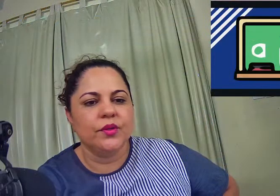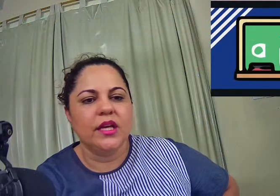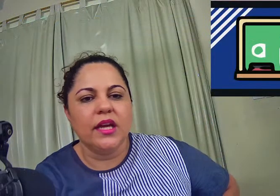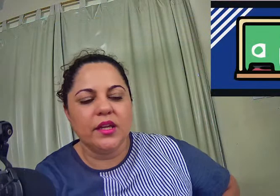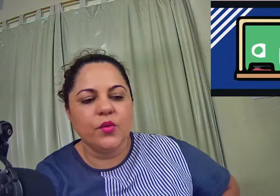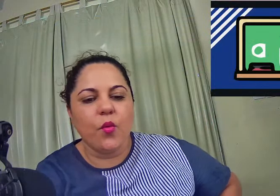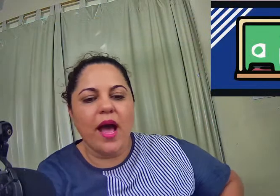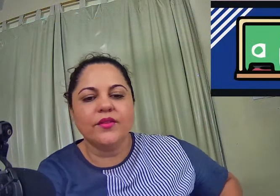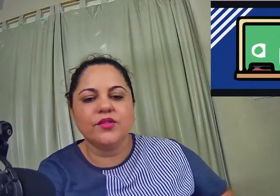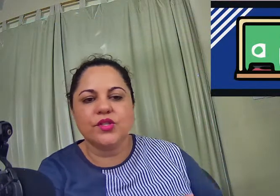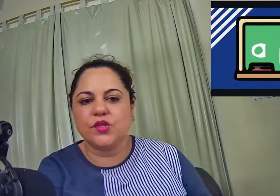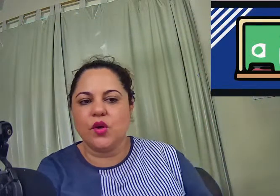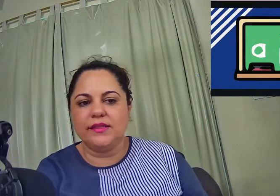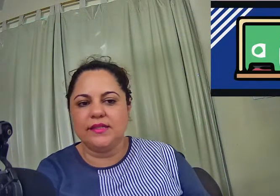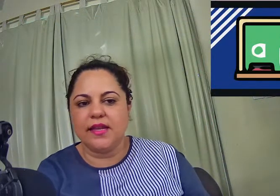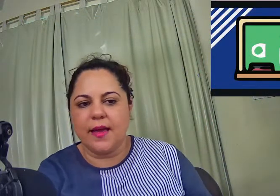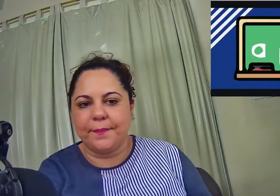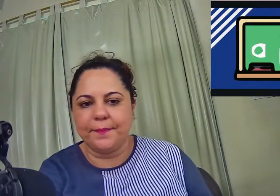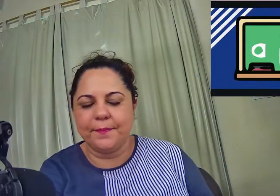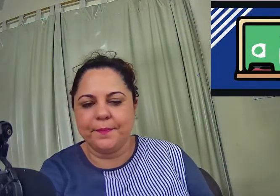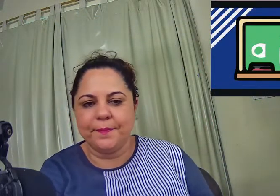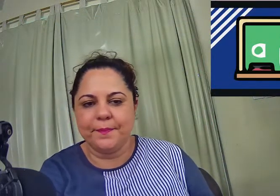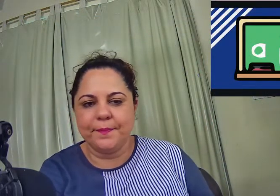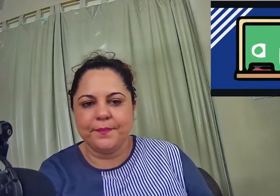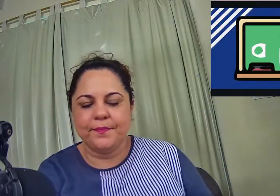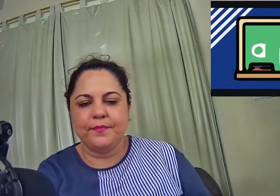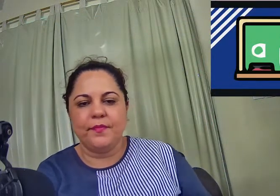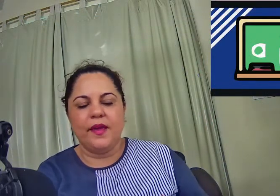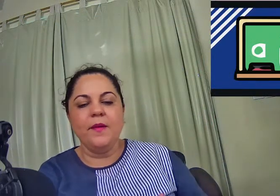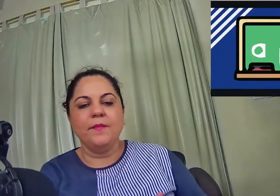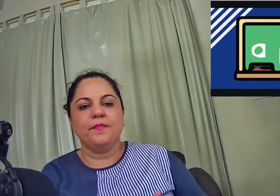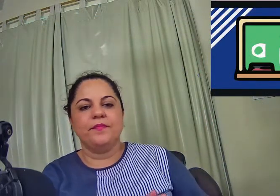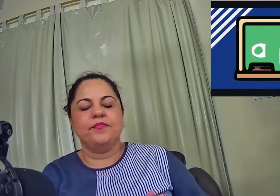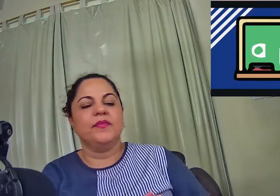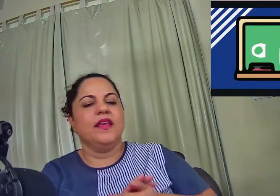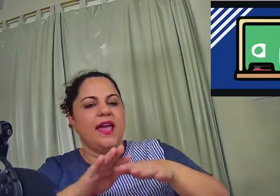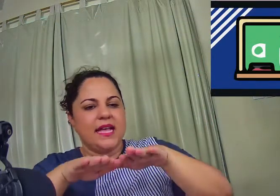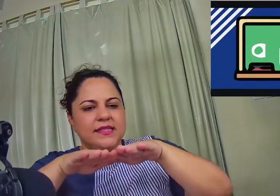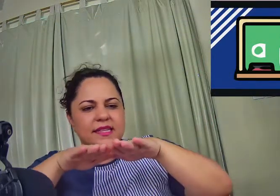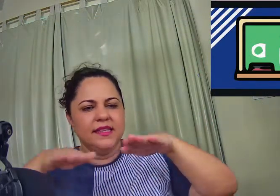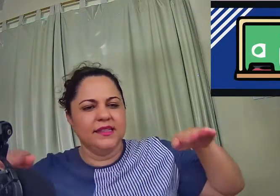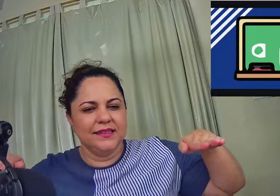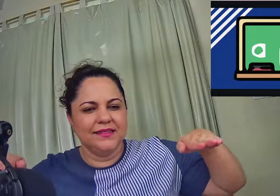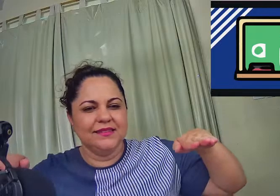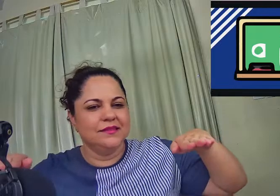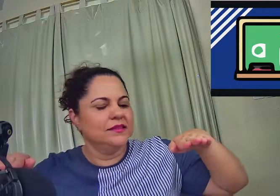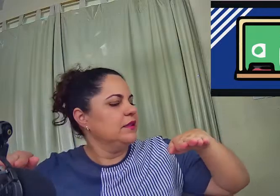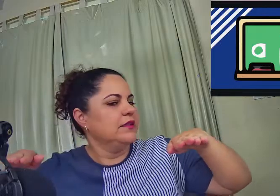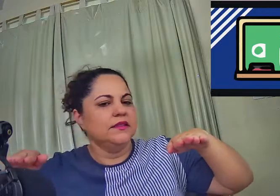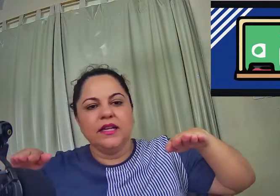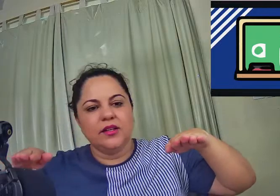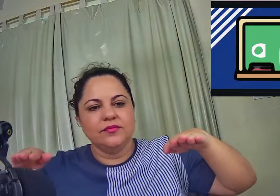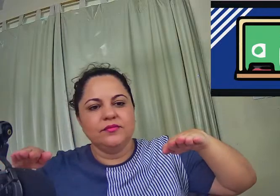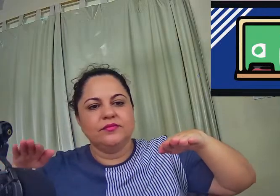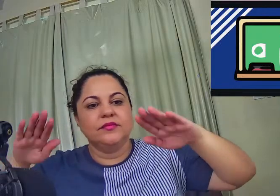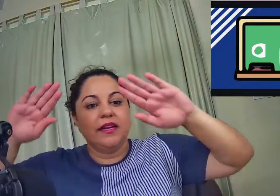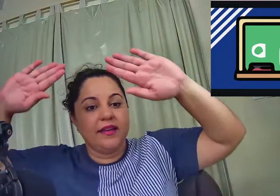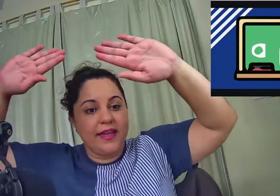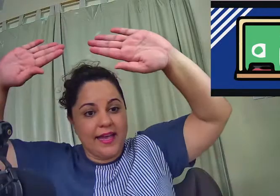Em que o quadro de escola está, né? É assim? Não, é